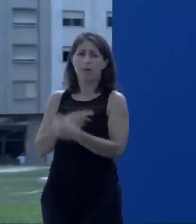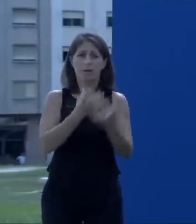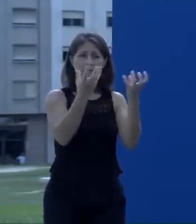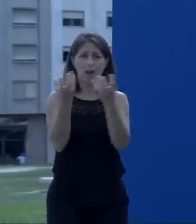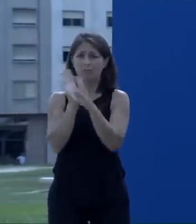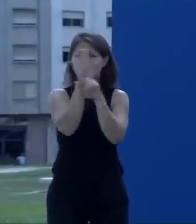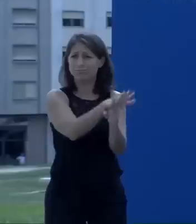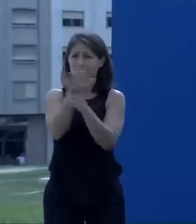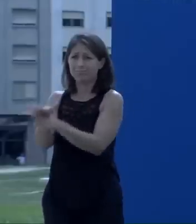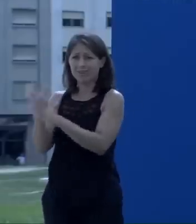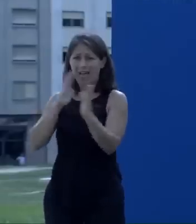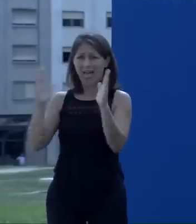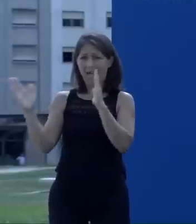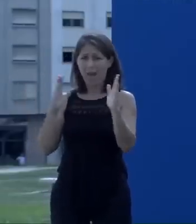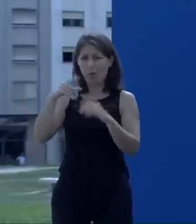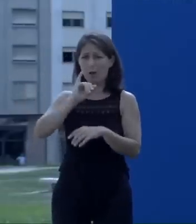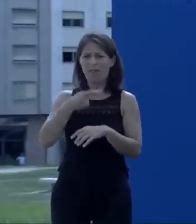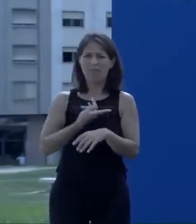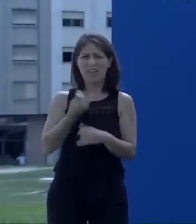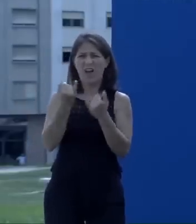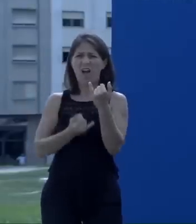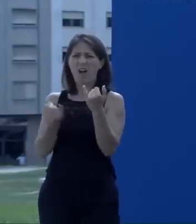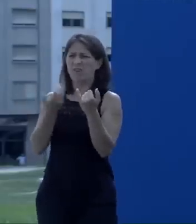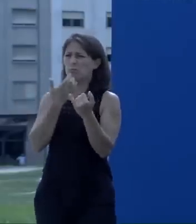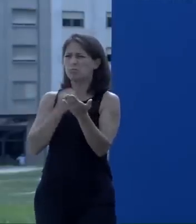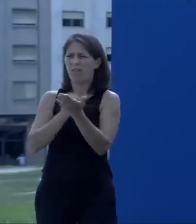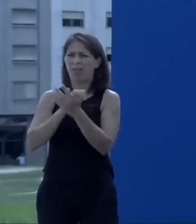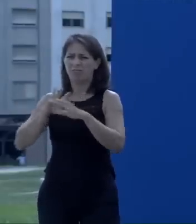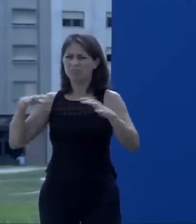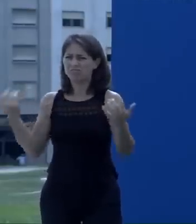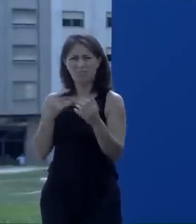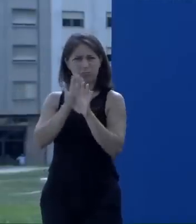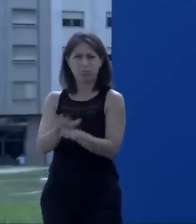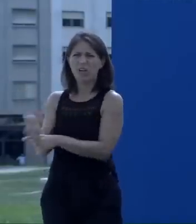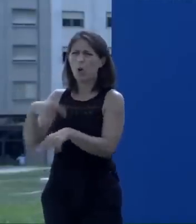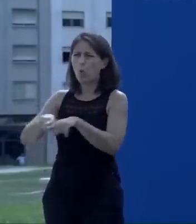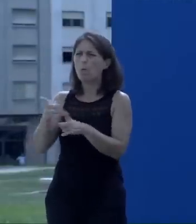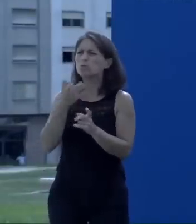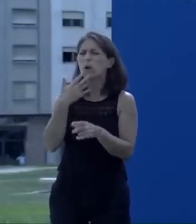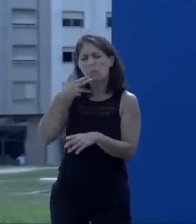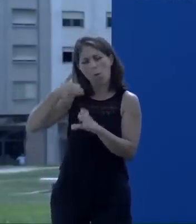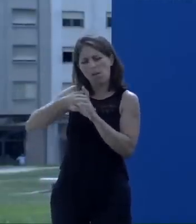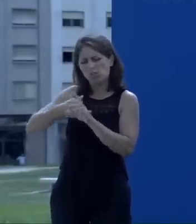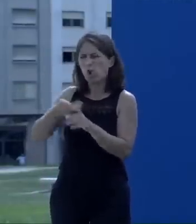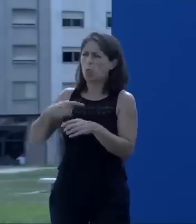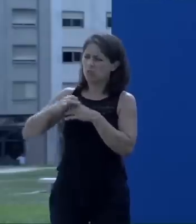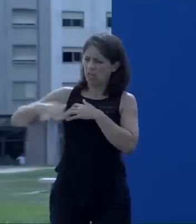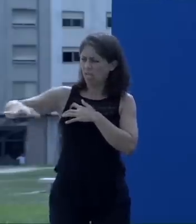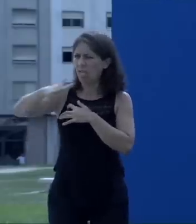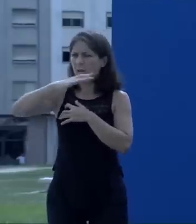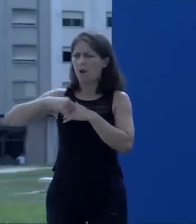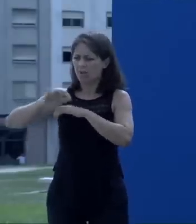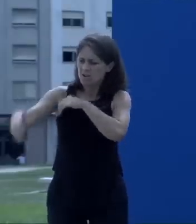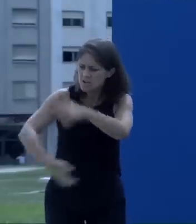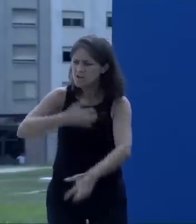época irmandiña, rematar cos foros na época agrarista, recoller o chapapote para evitar que entraran nas rías con nunca